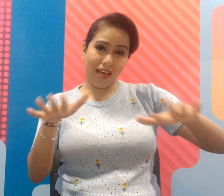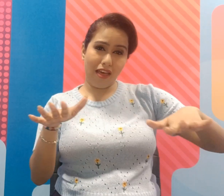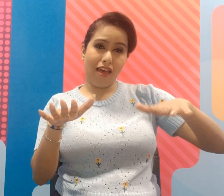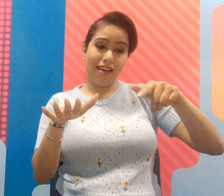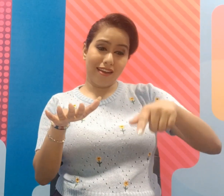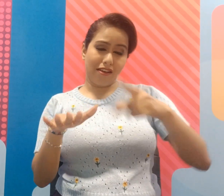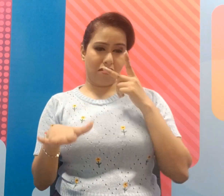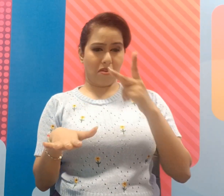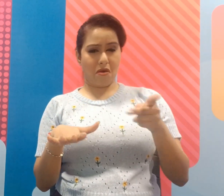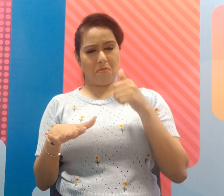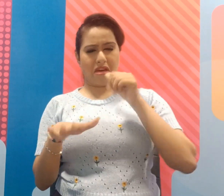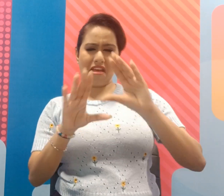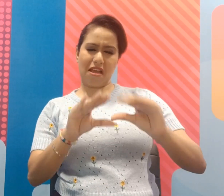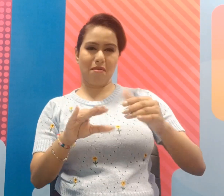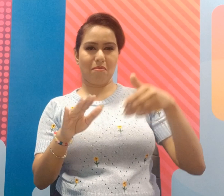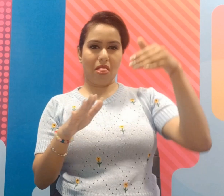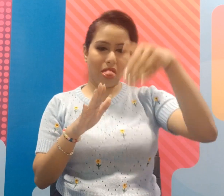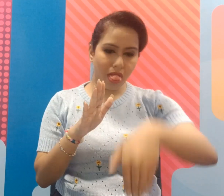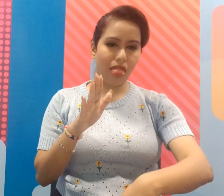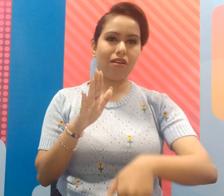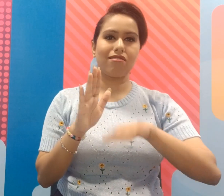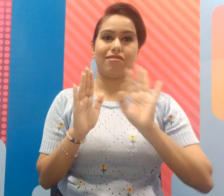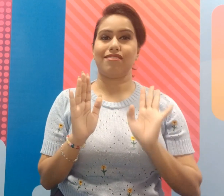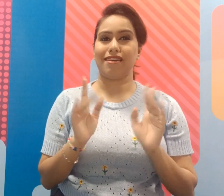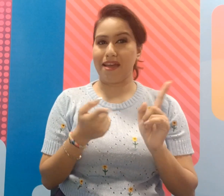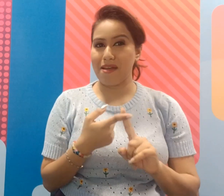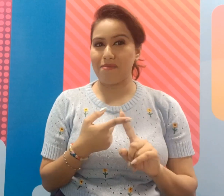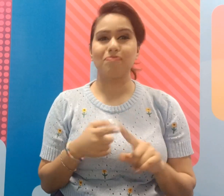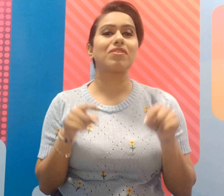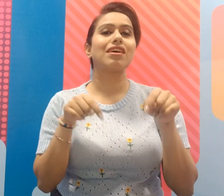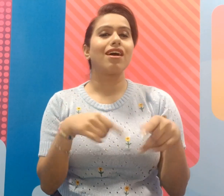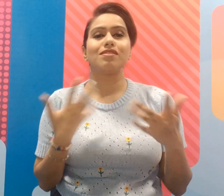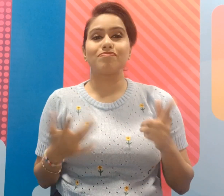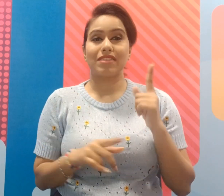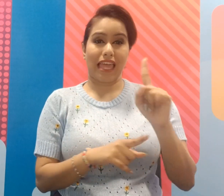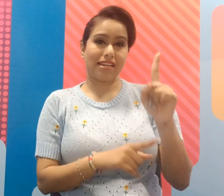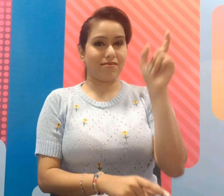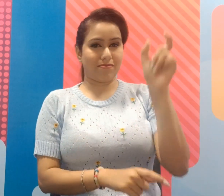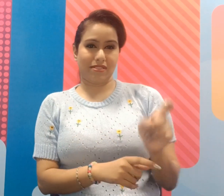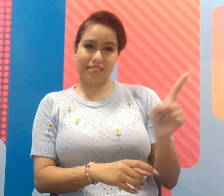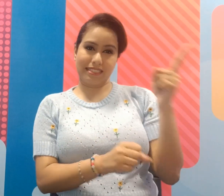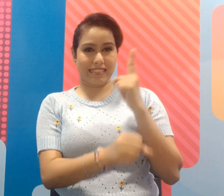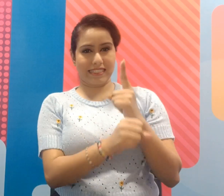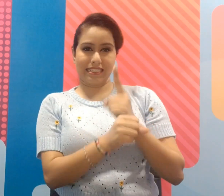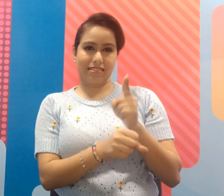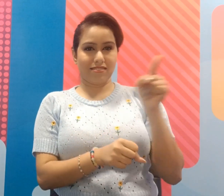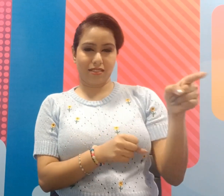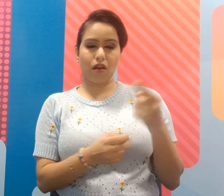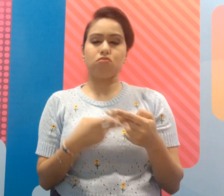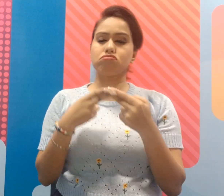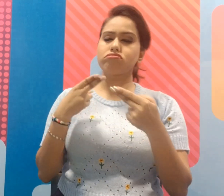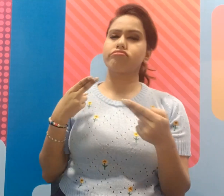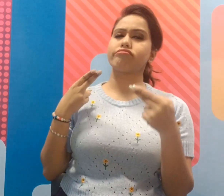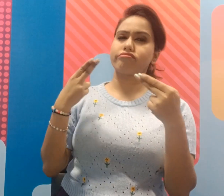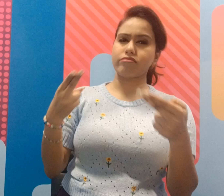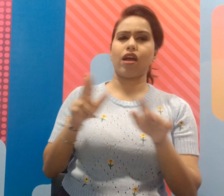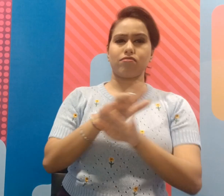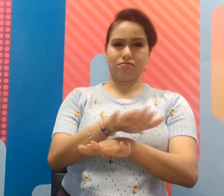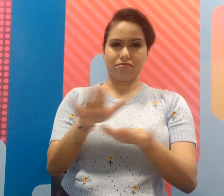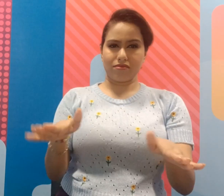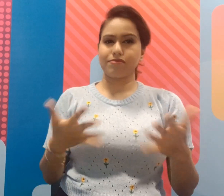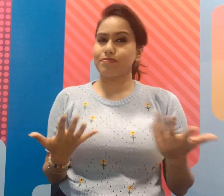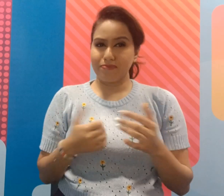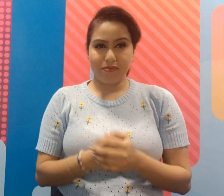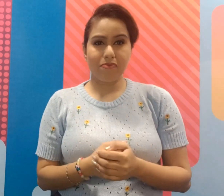गहरे हुआ करते हैं। अपनी क्लास में स्टूडेंट्स को एक कहानी सुना रहे थे। तो कहानी इस प्रकार की थी कि एक समुद्र में